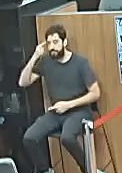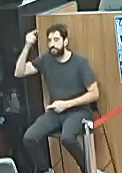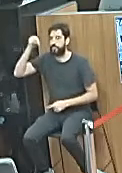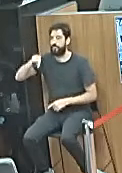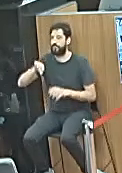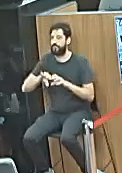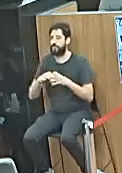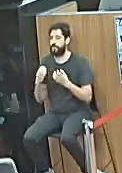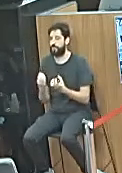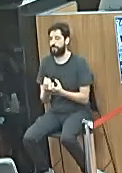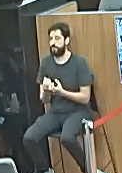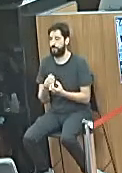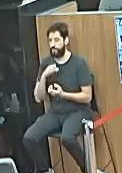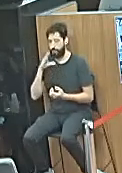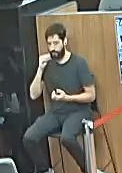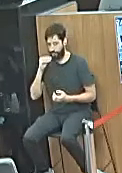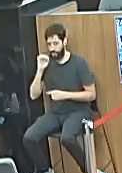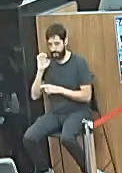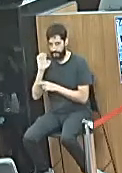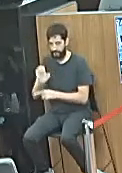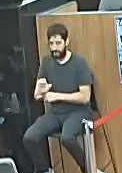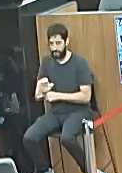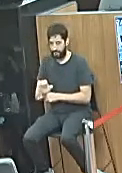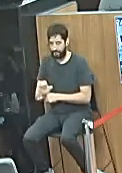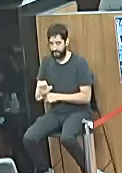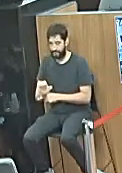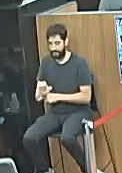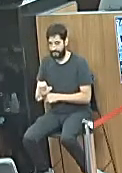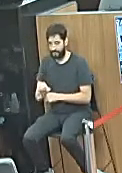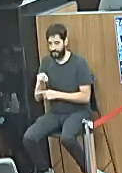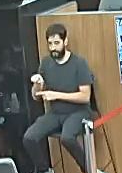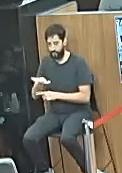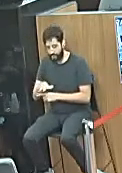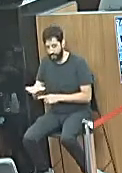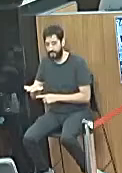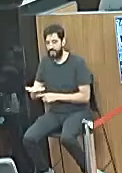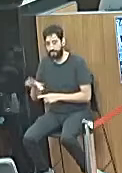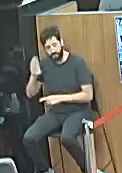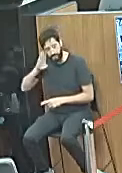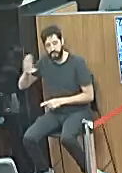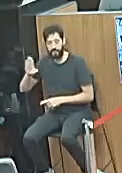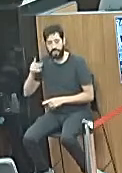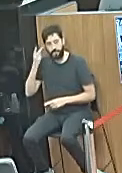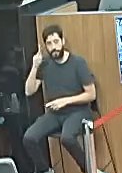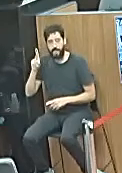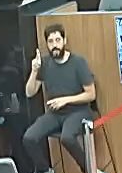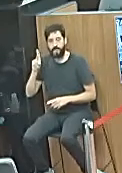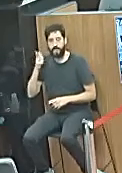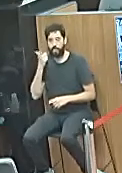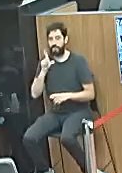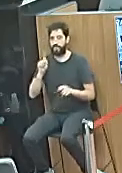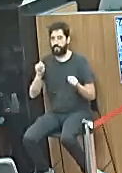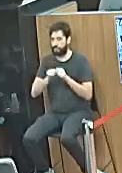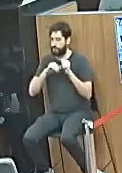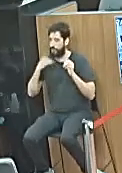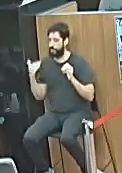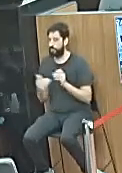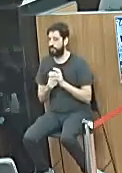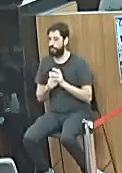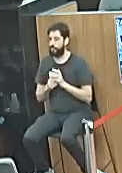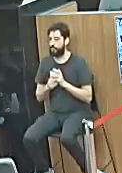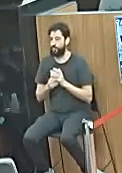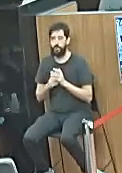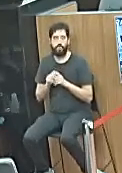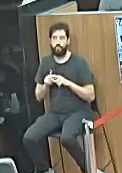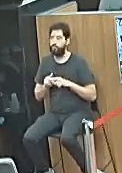um funcionário do estado é de um setor crucial para que tudo seja realizado é nunca